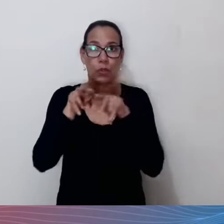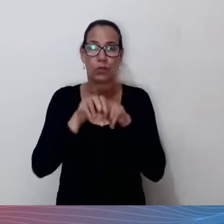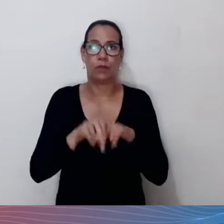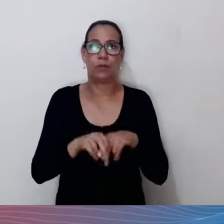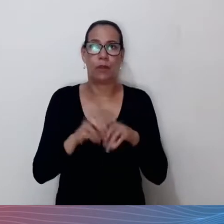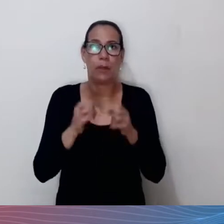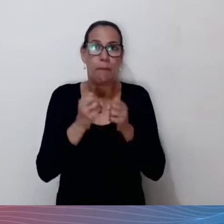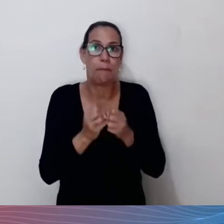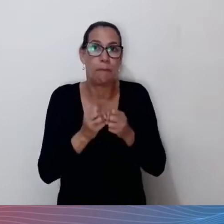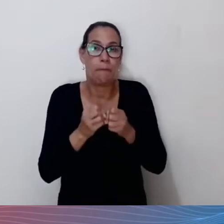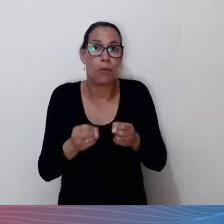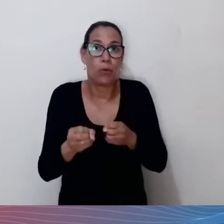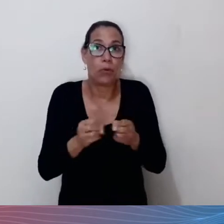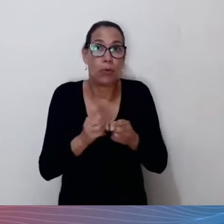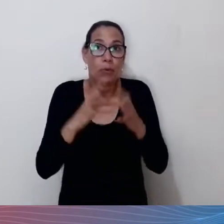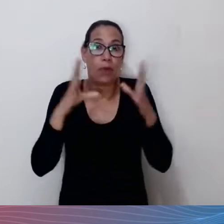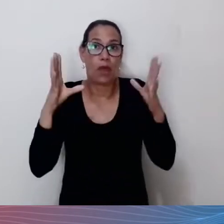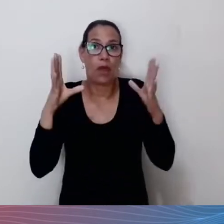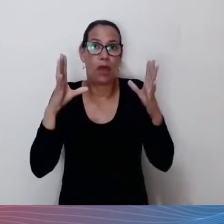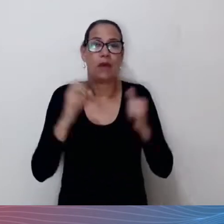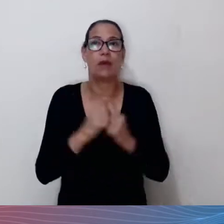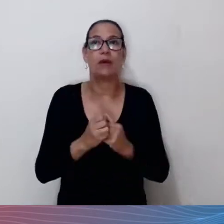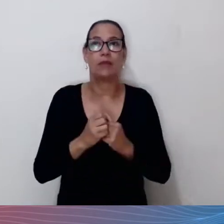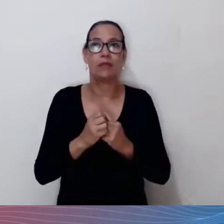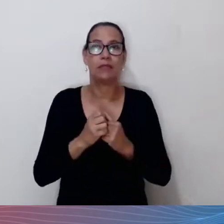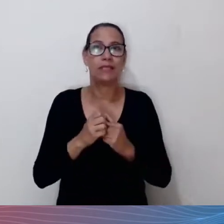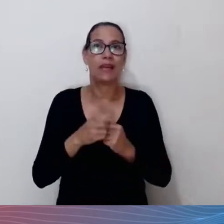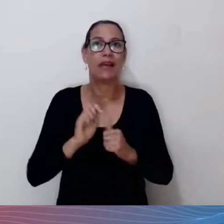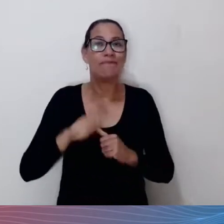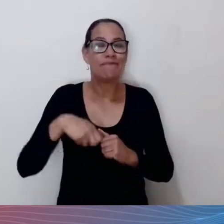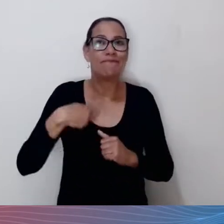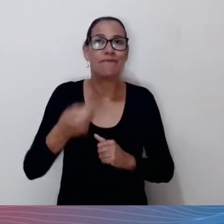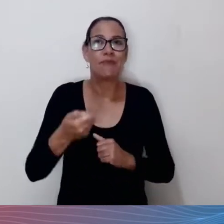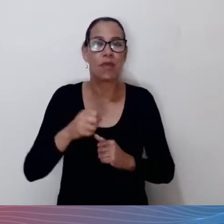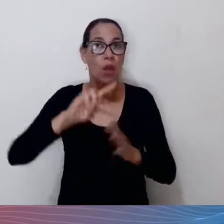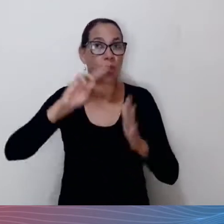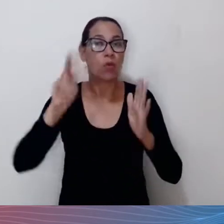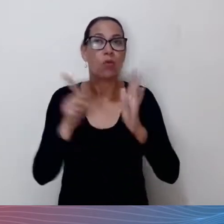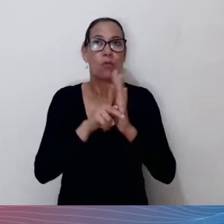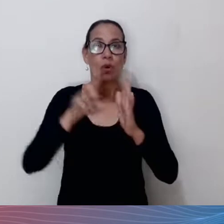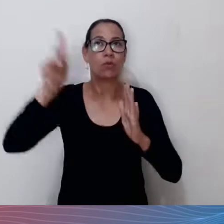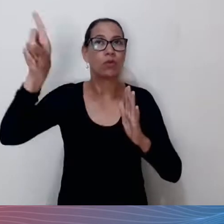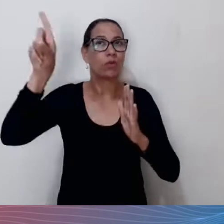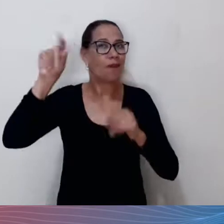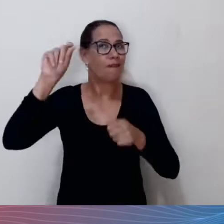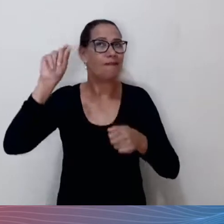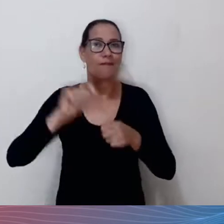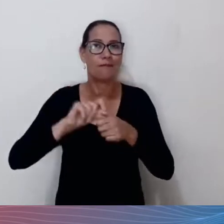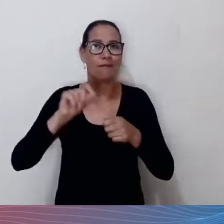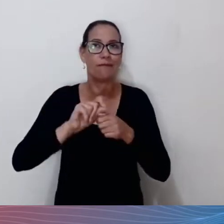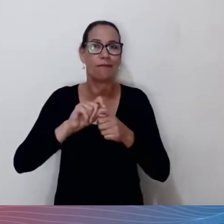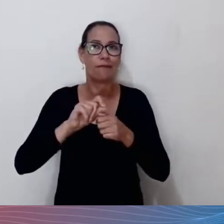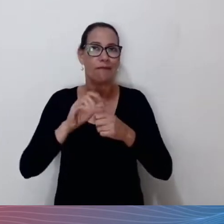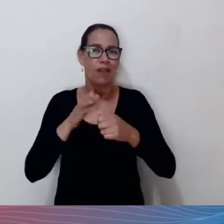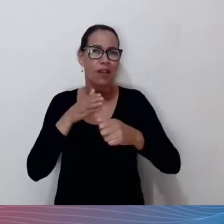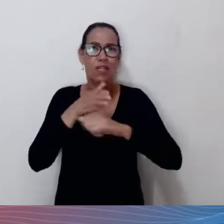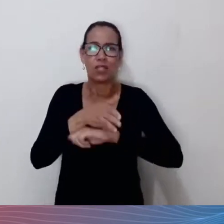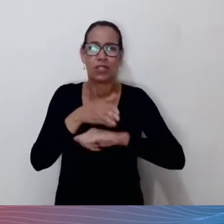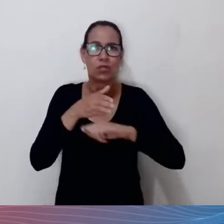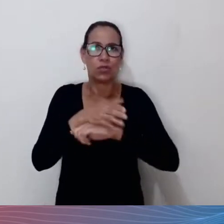os quais o próprio Deus realizou por intermédio dele entre vós, como